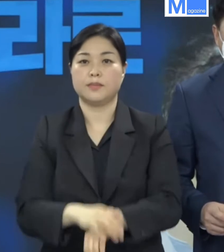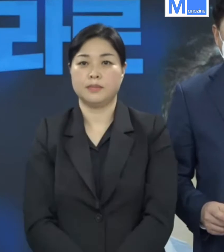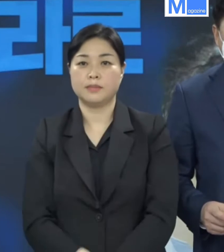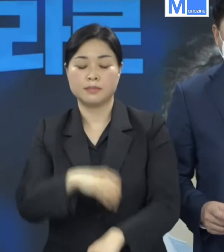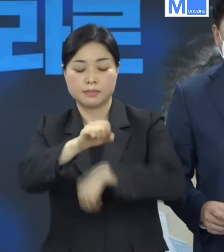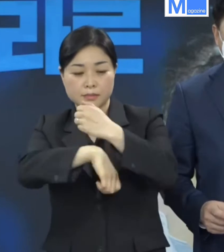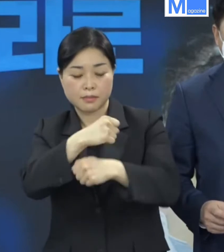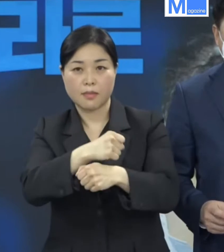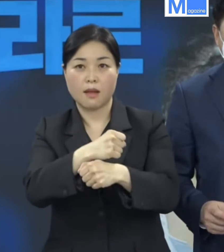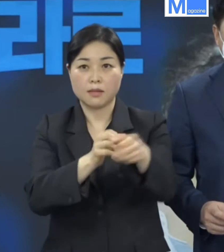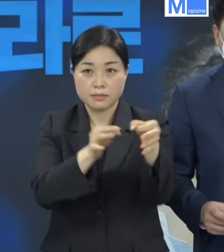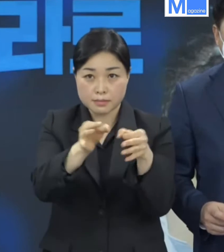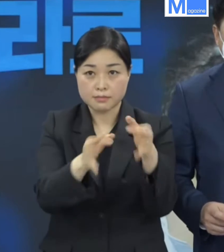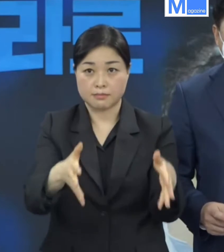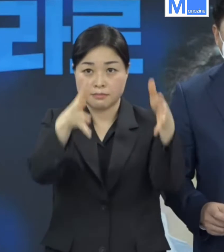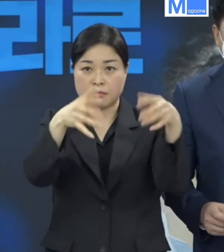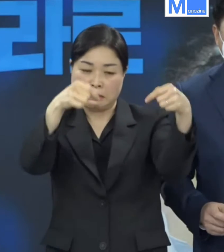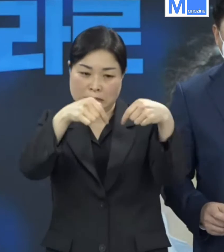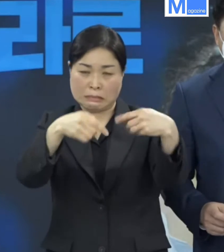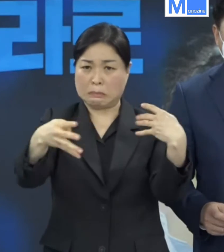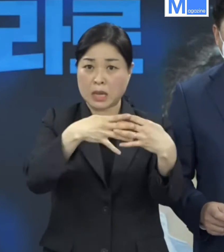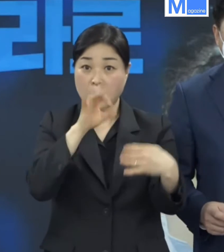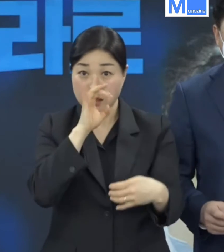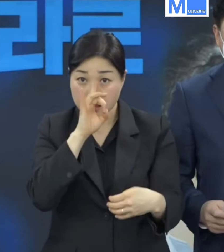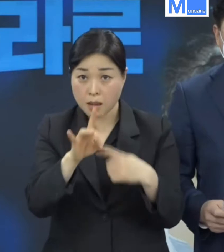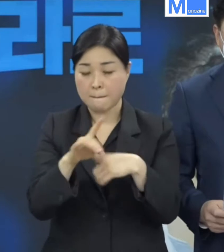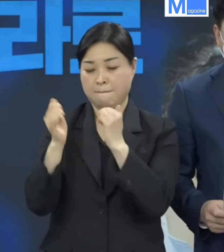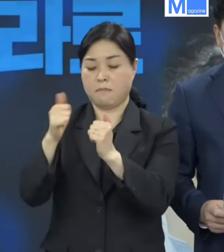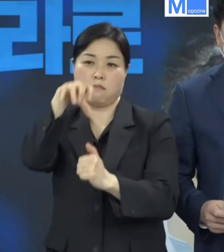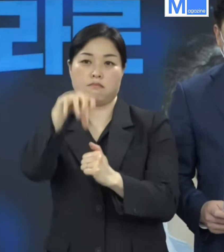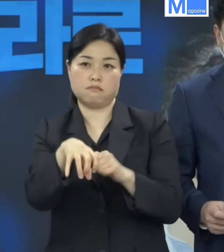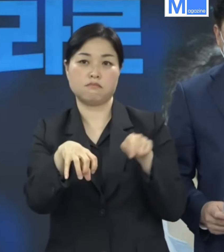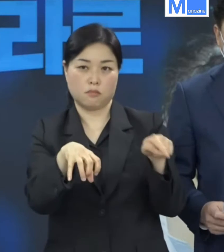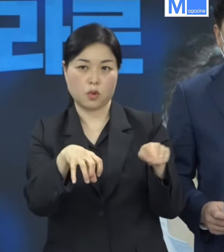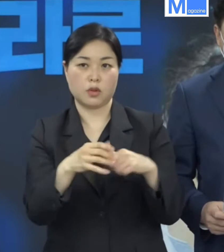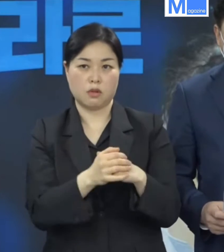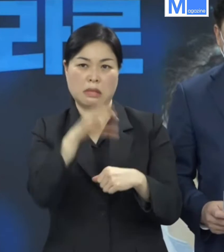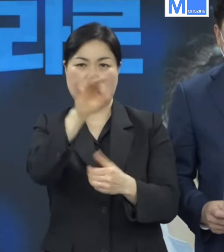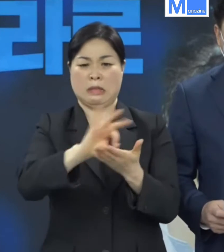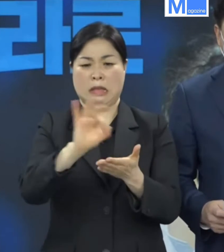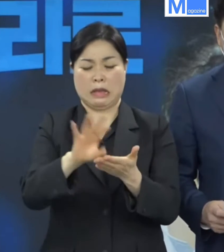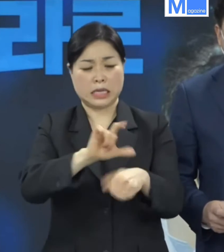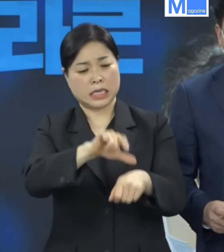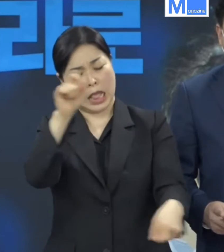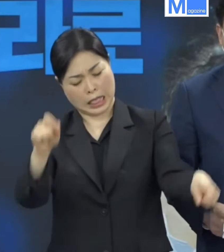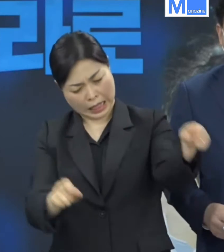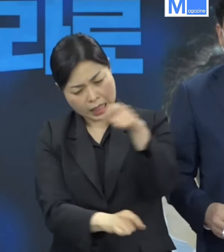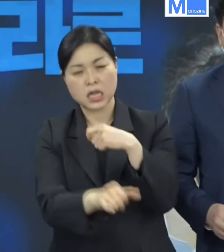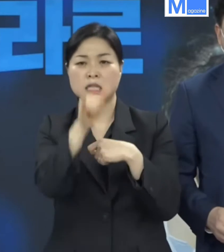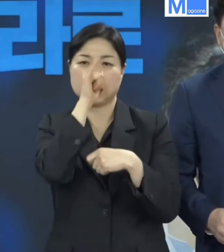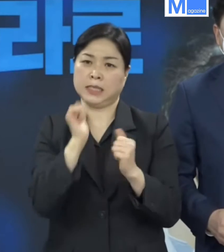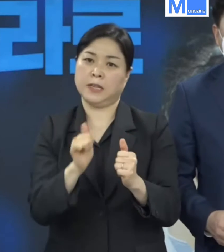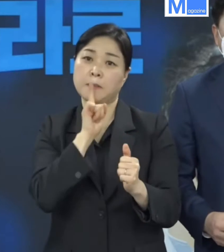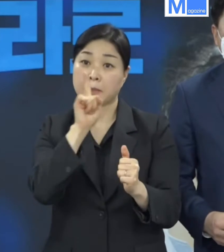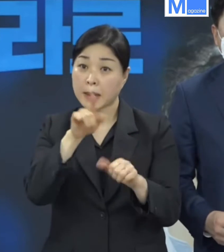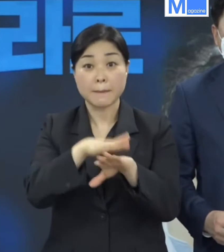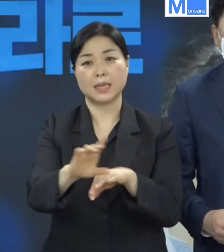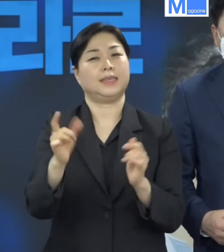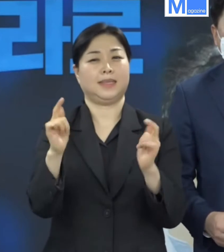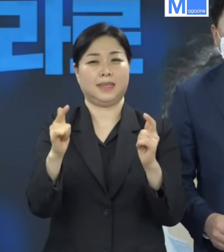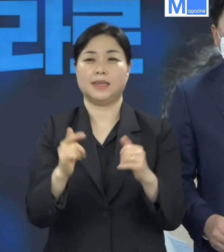자율적인 상가 임대료 협상이 성립되지 않으면 법원을 통해서 비용도 많이 들고 시간도 많이 드는 소송이 아니라